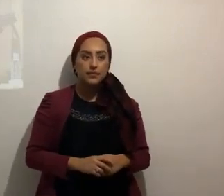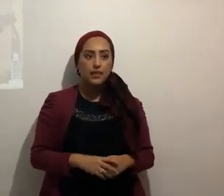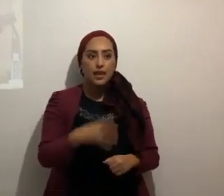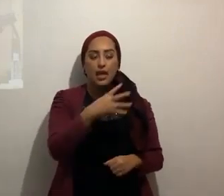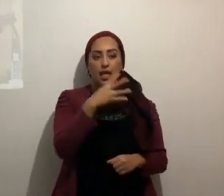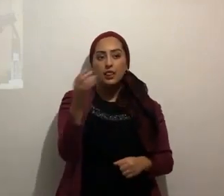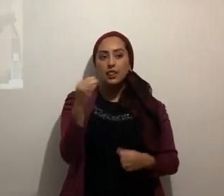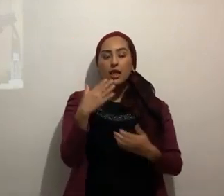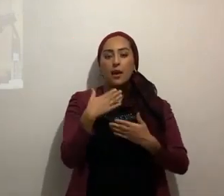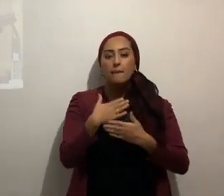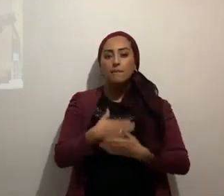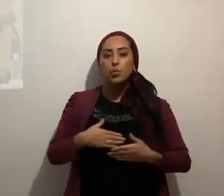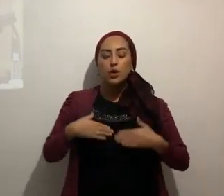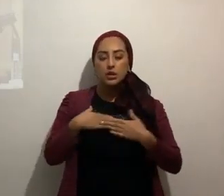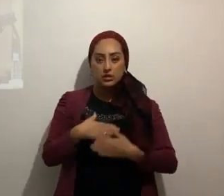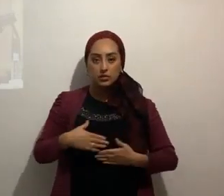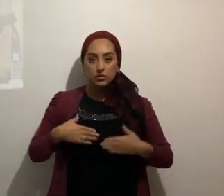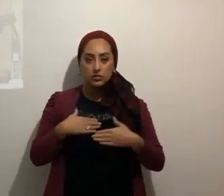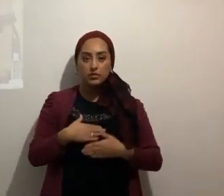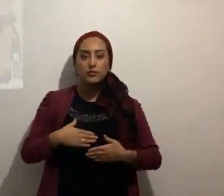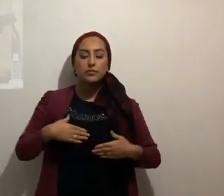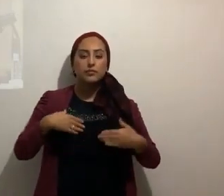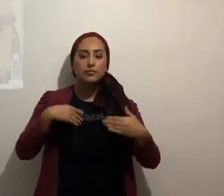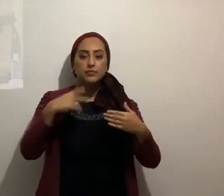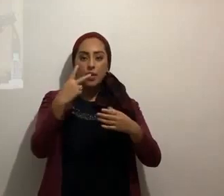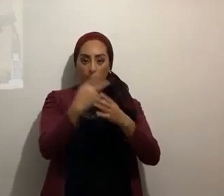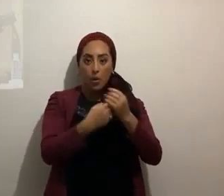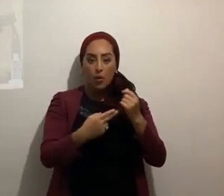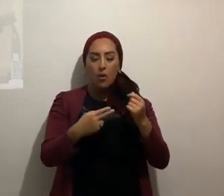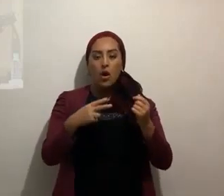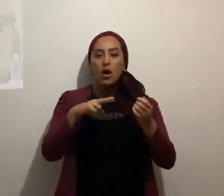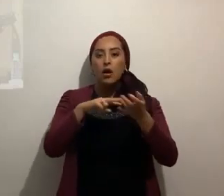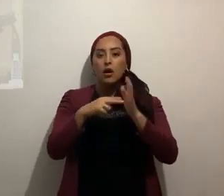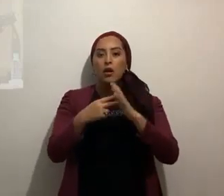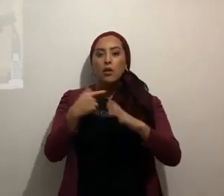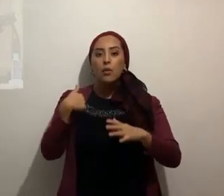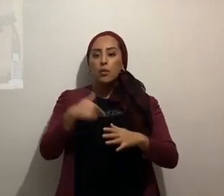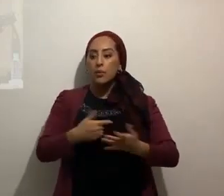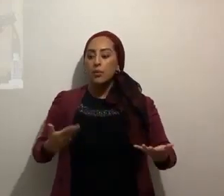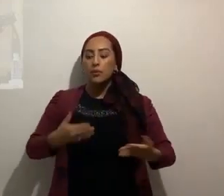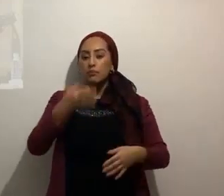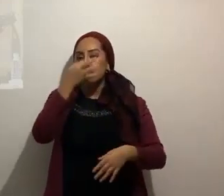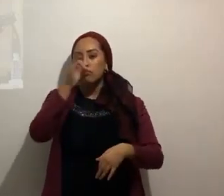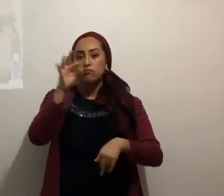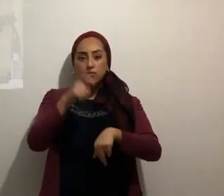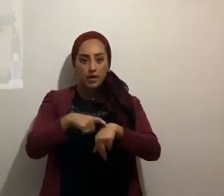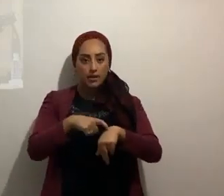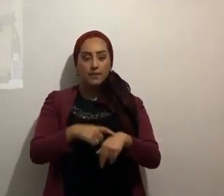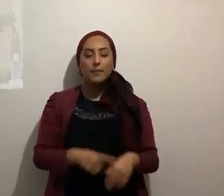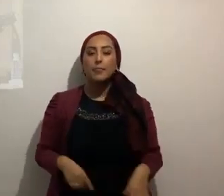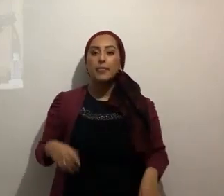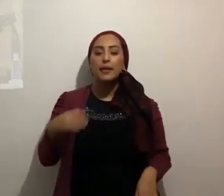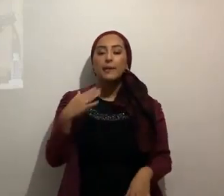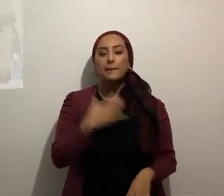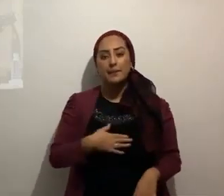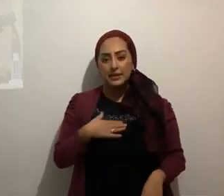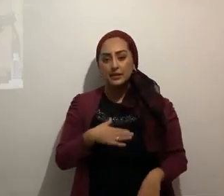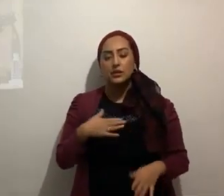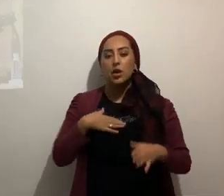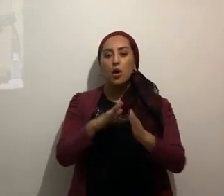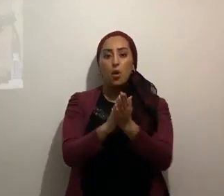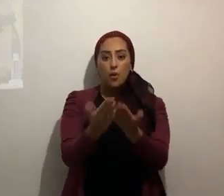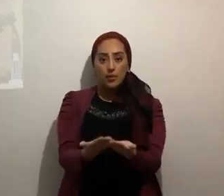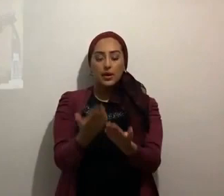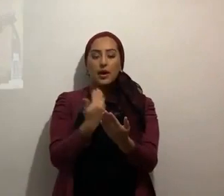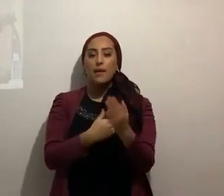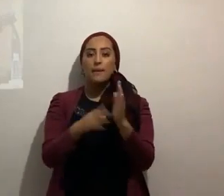Y el placer indica, o sea, los dos indican que somos peregrinos. Por favor, vamos a abrir la